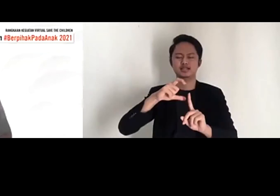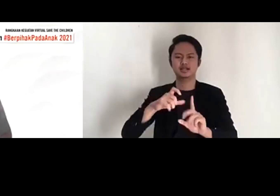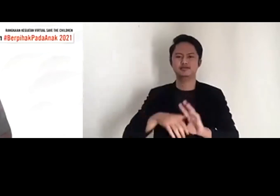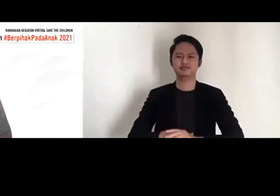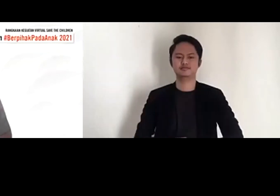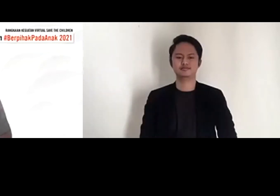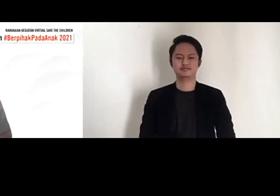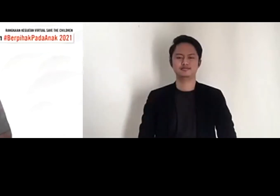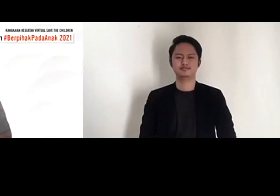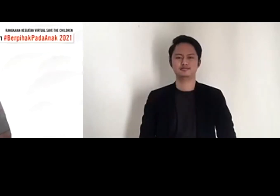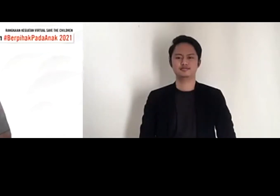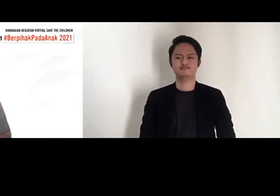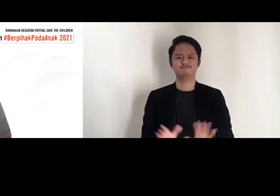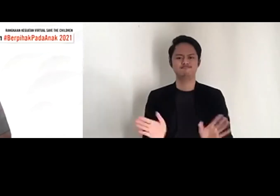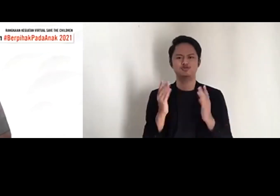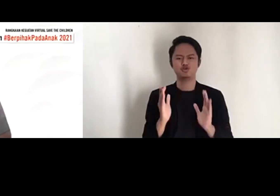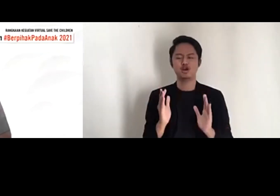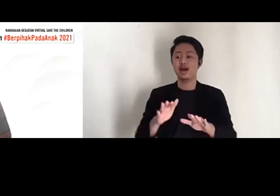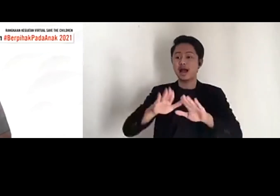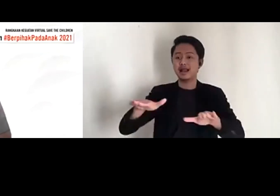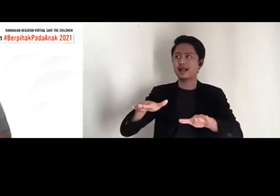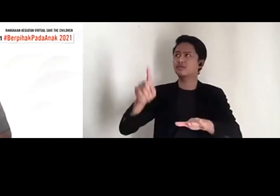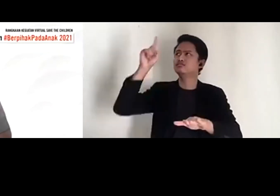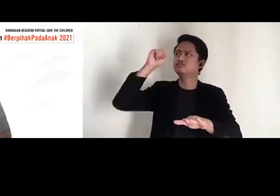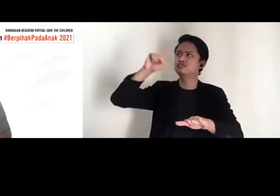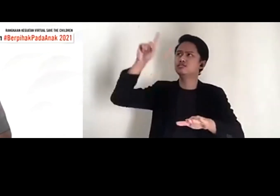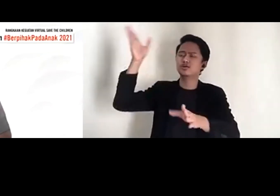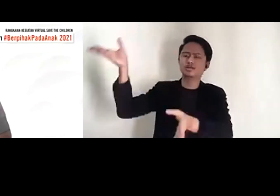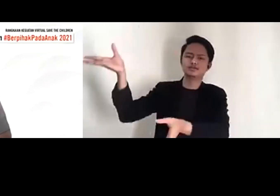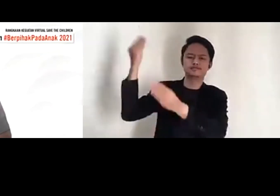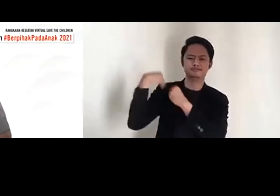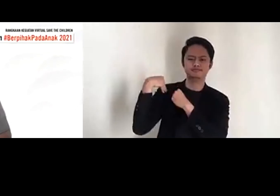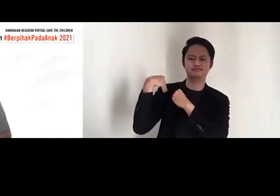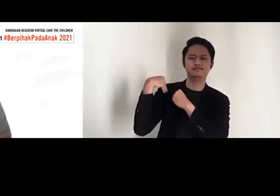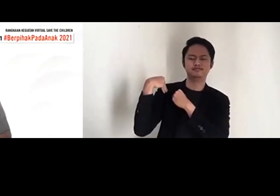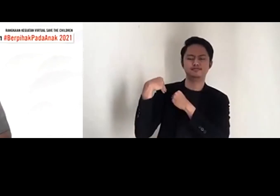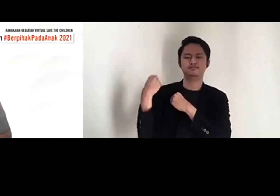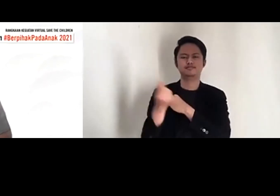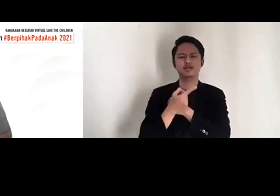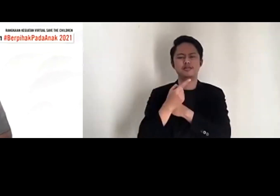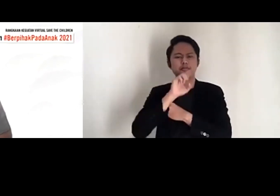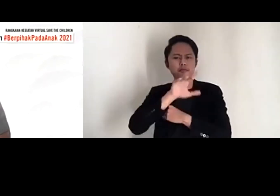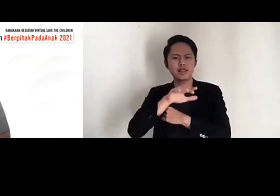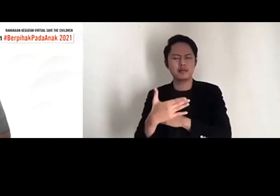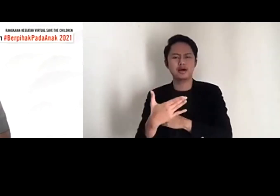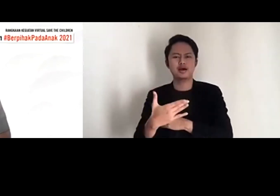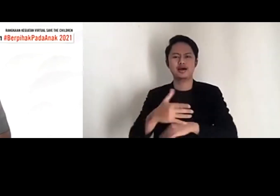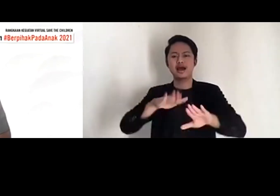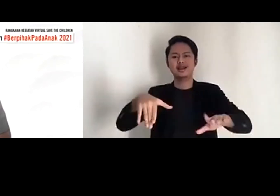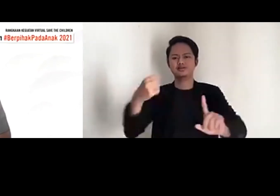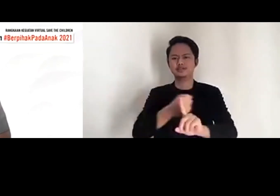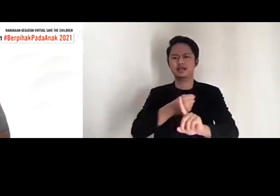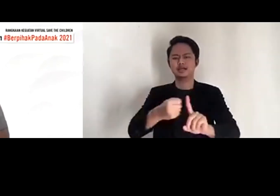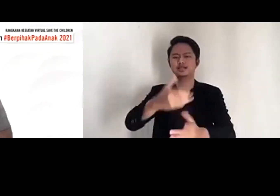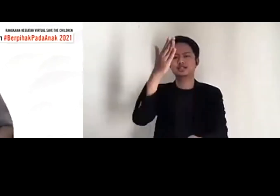Self-Children. Anak adalah titipan Tuhan. Untuk itu kami menghimbau untuk stop kekerasan terhadap anak. Sekian dan